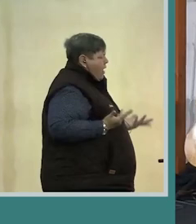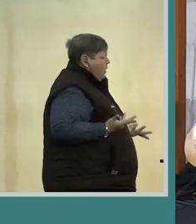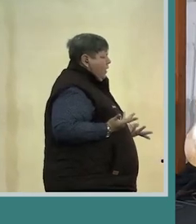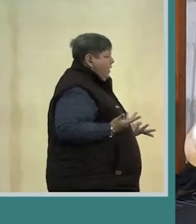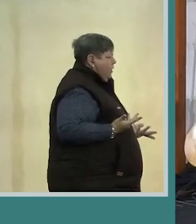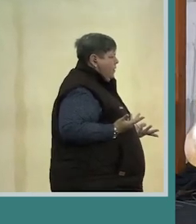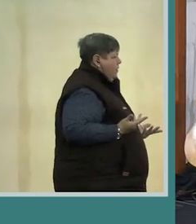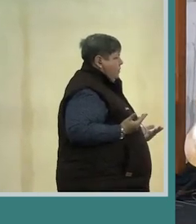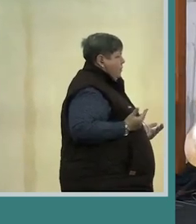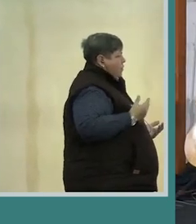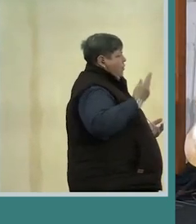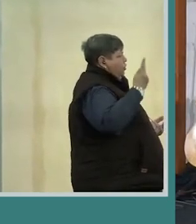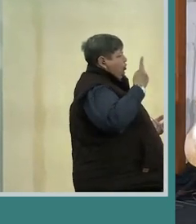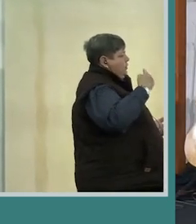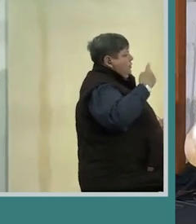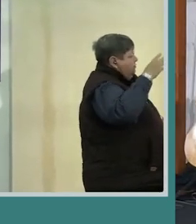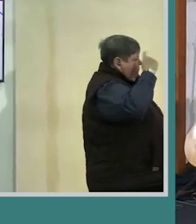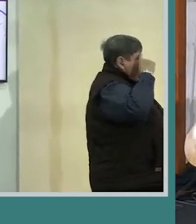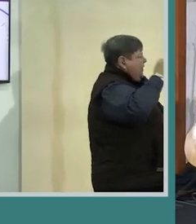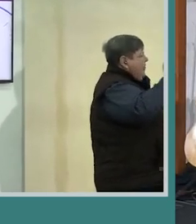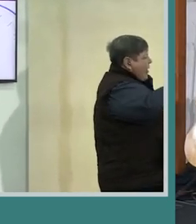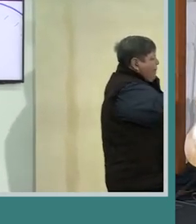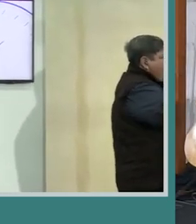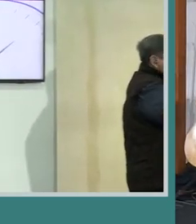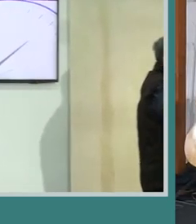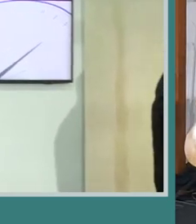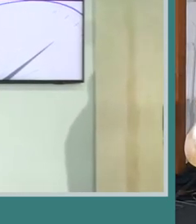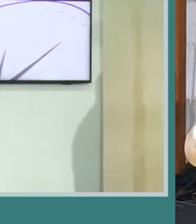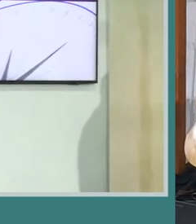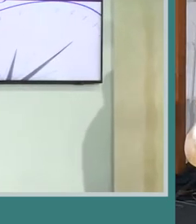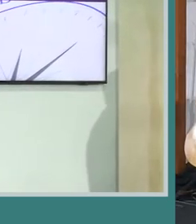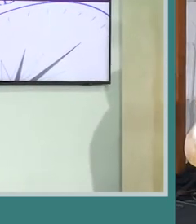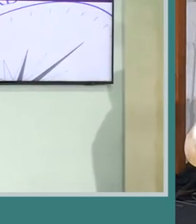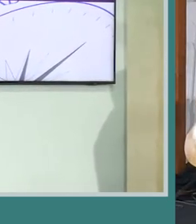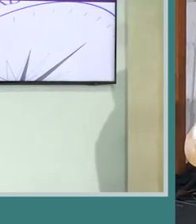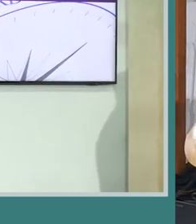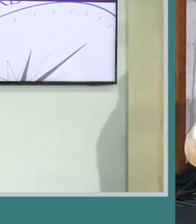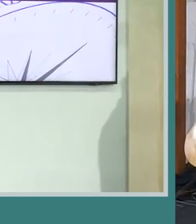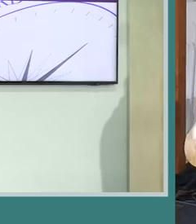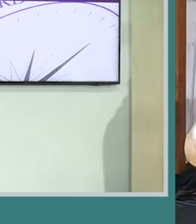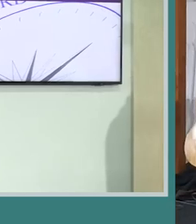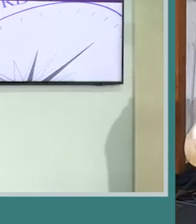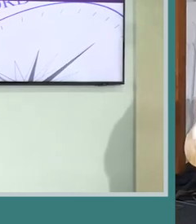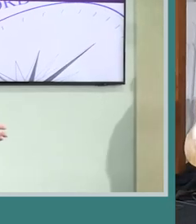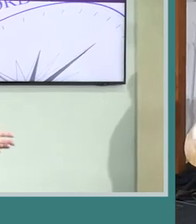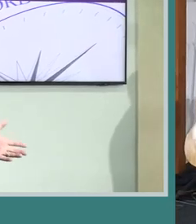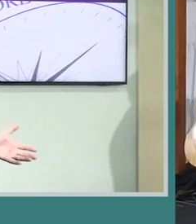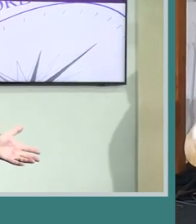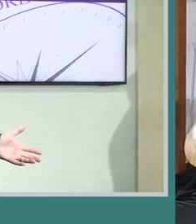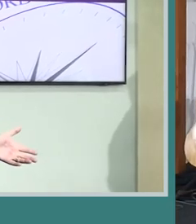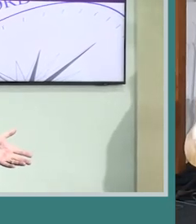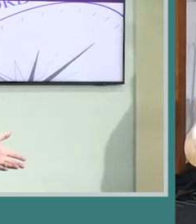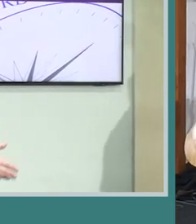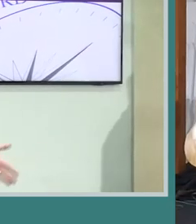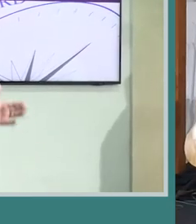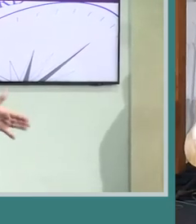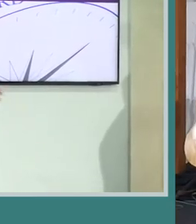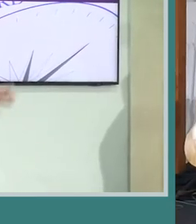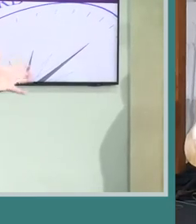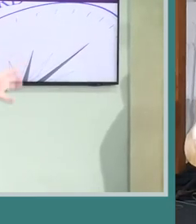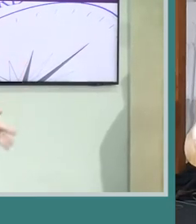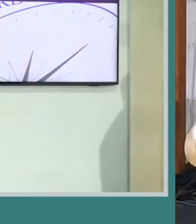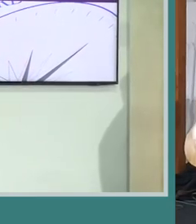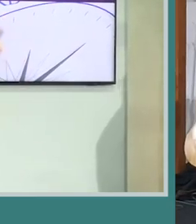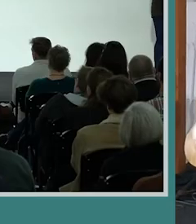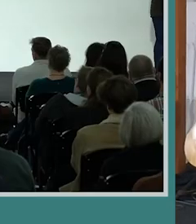as ek en Mary Poppins, Pinakio Mickey Mouse bybels die die het jylle kan ek nou weer terugkom my woer woer ek gaan die duivel